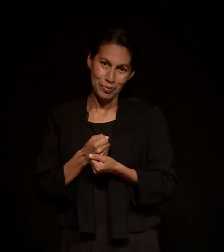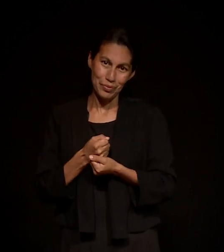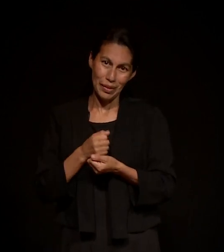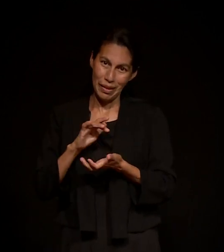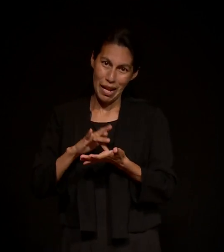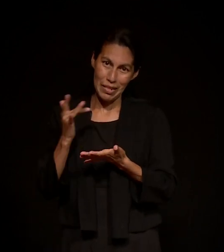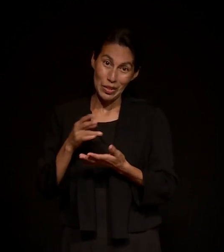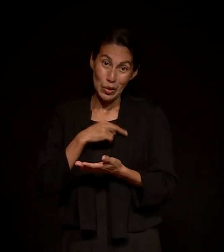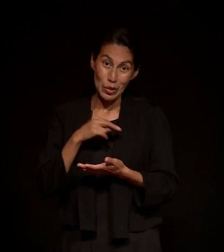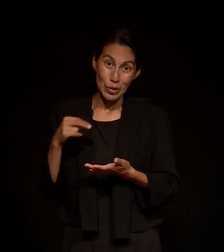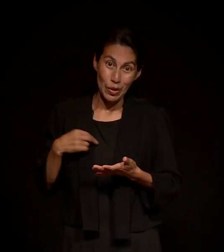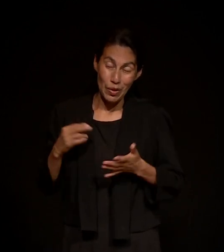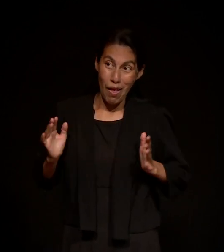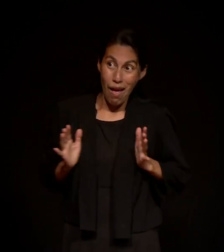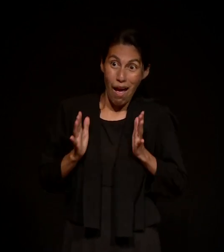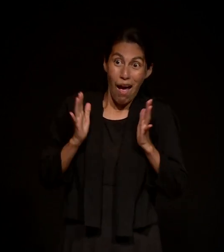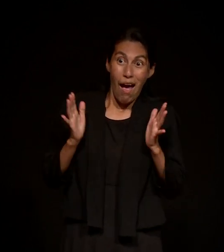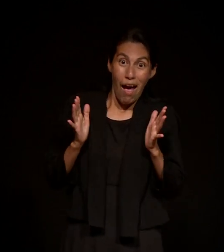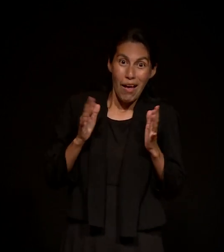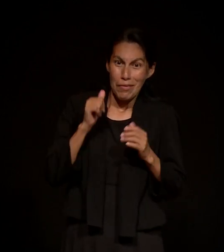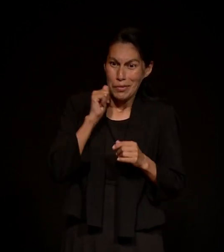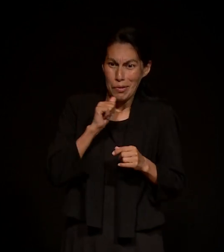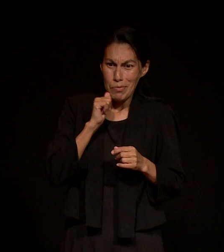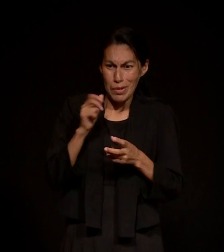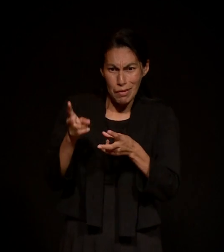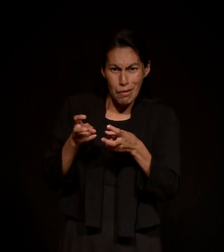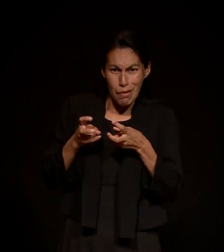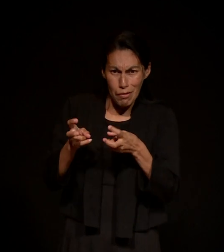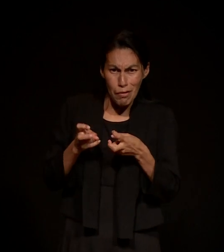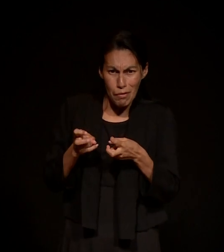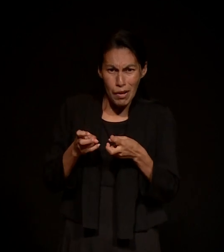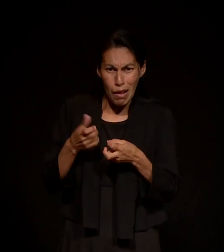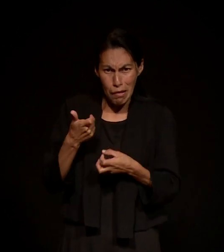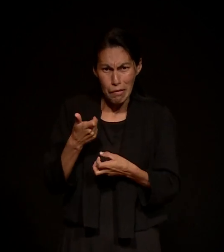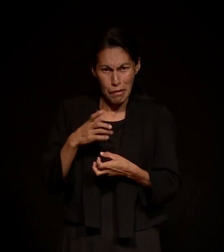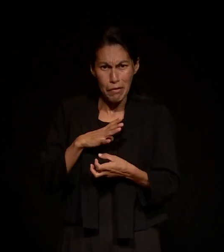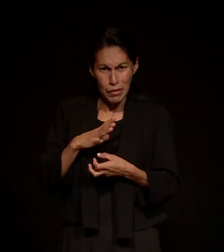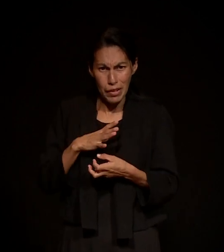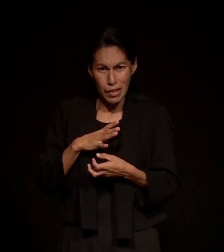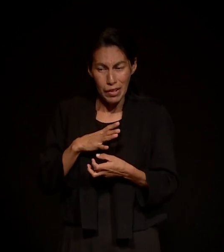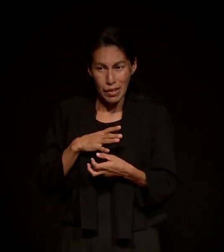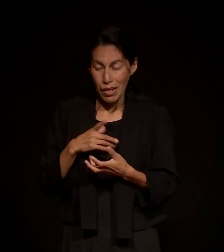normalmente cuando alguien encuentra una cartera se la roba y la consigue.